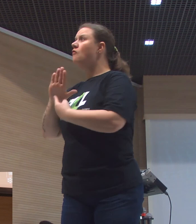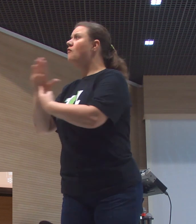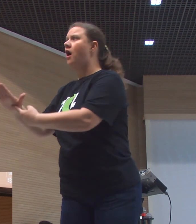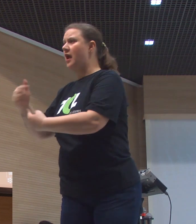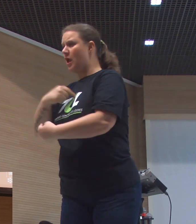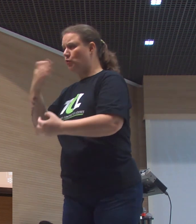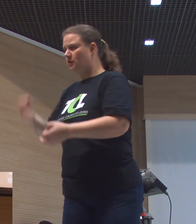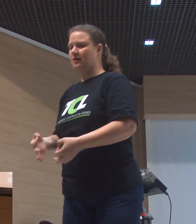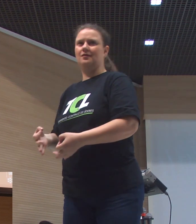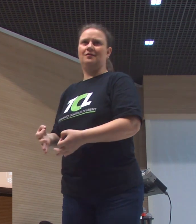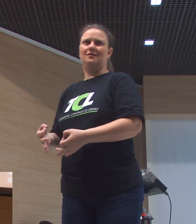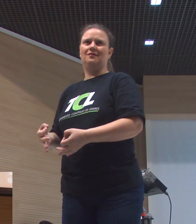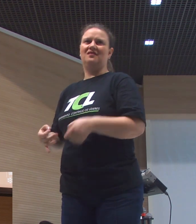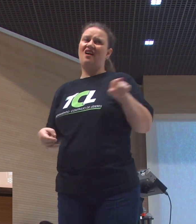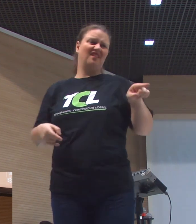se posicionar